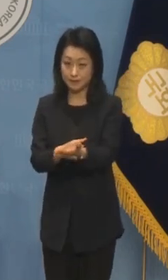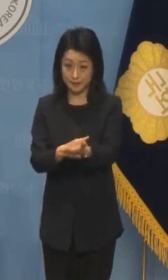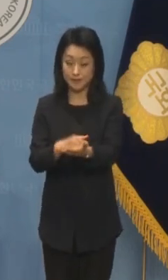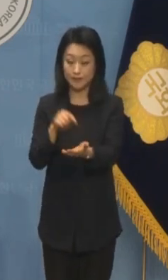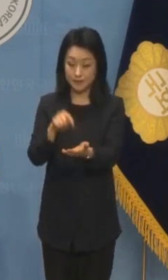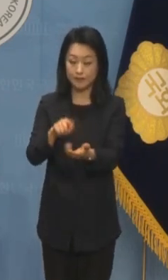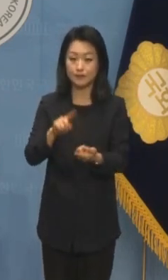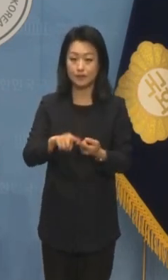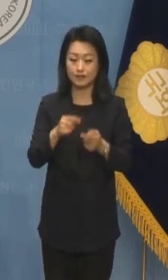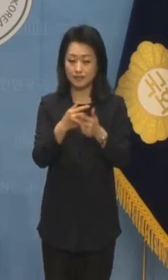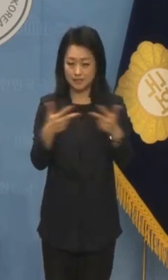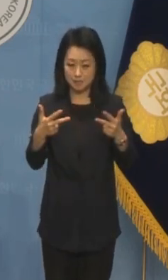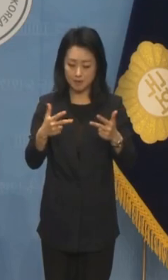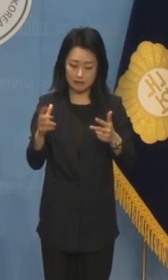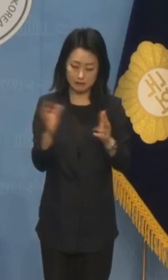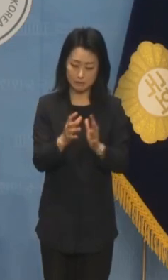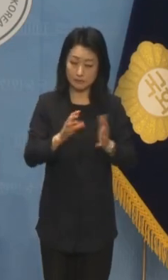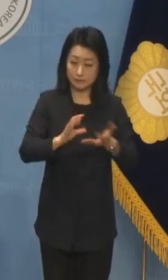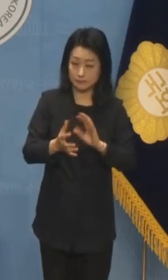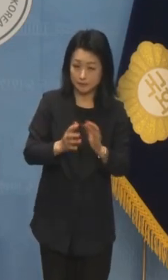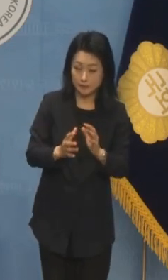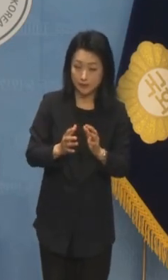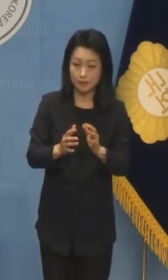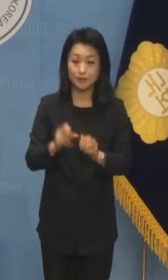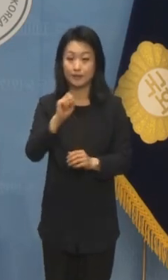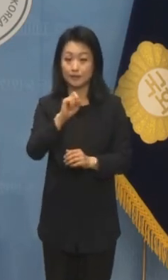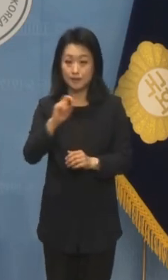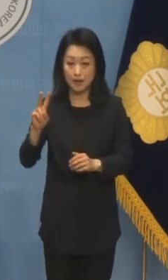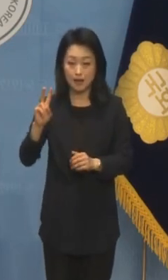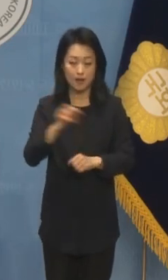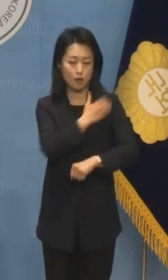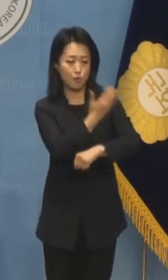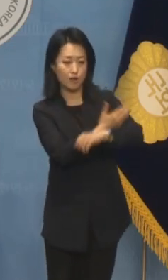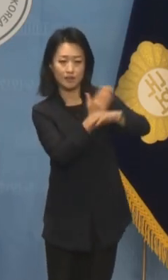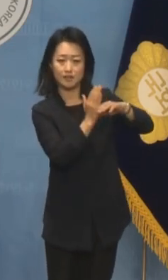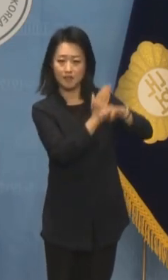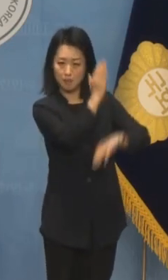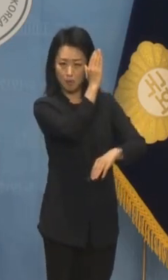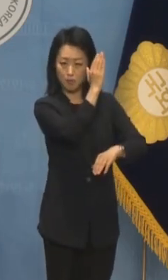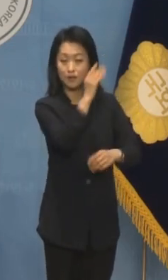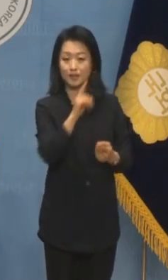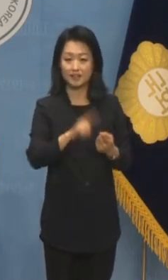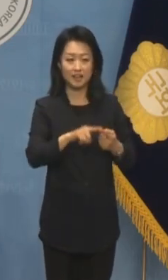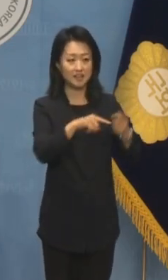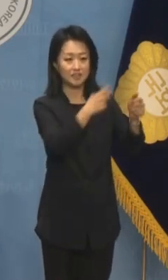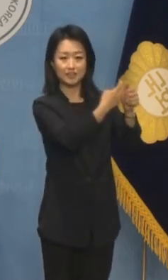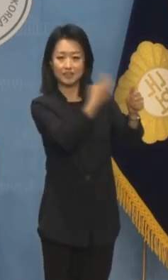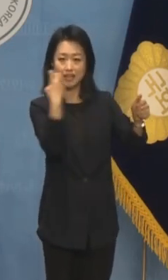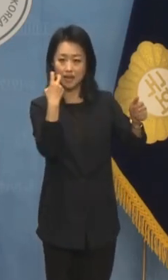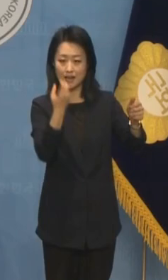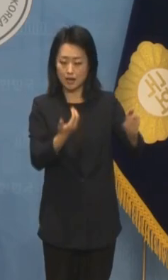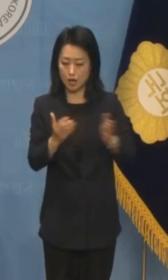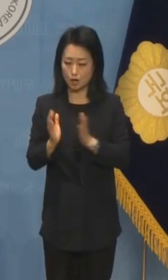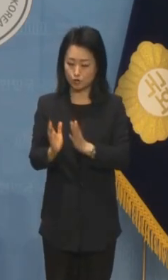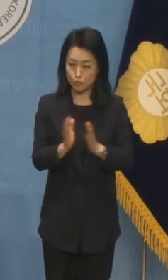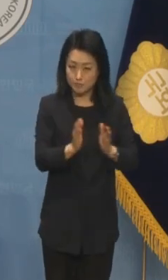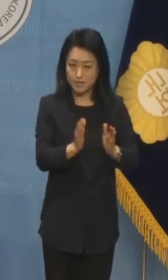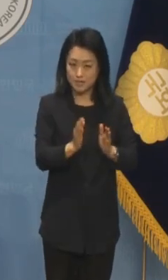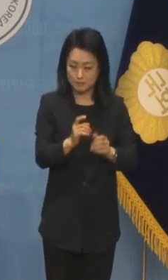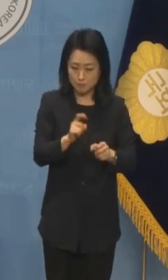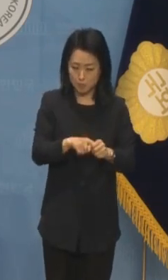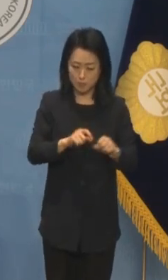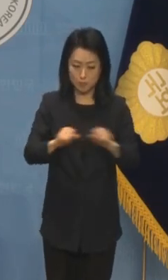벌이고 야당은 대통령의 제2요구권이 권한 남용이라며 탄핵 추진을 위한 군부를 지피고